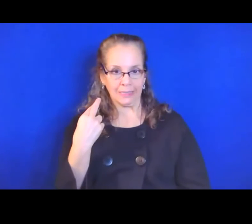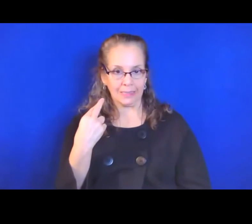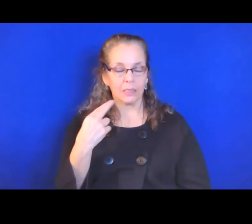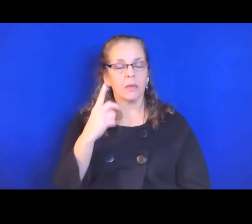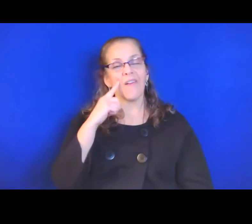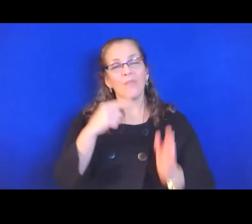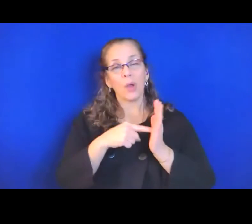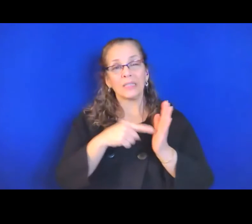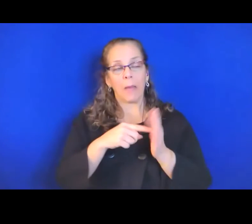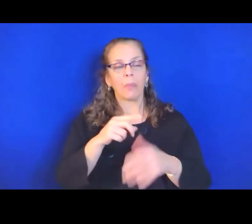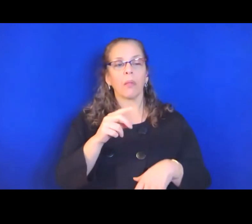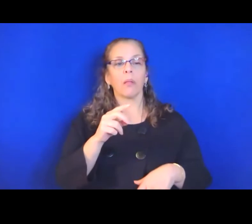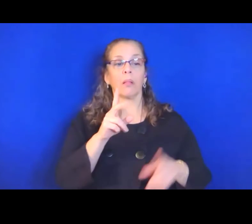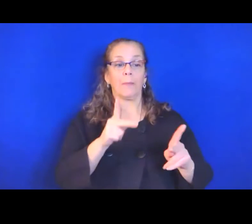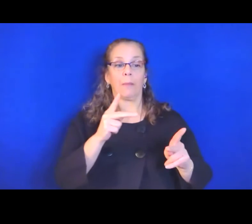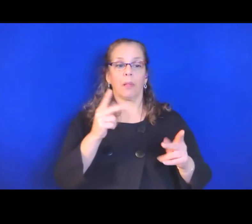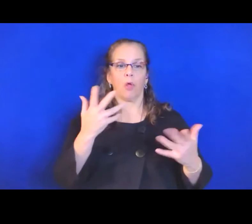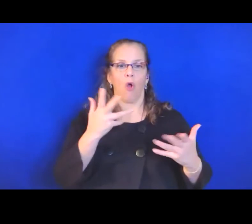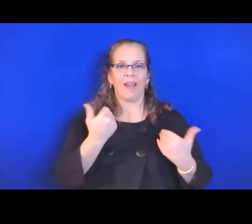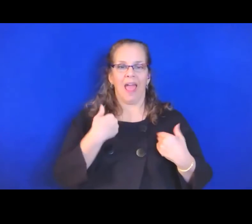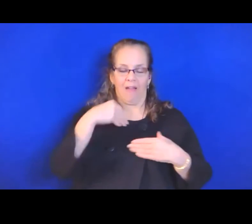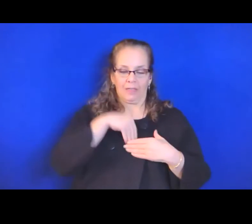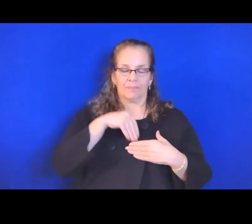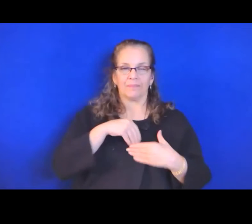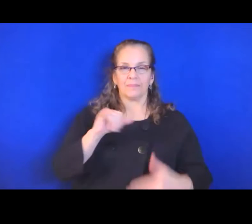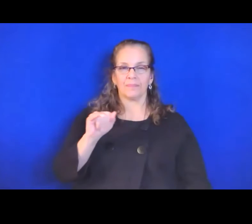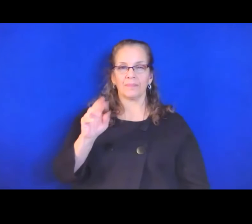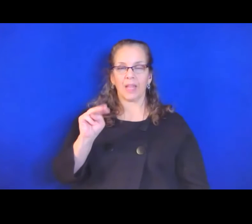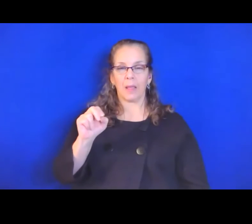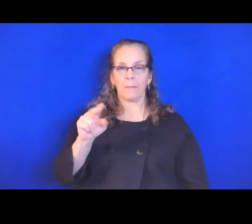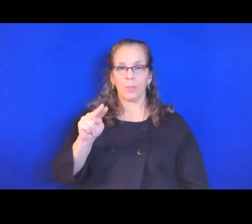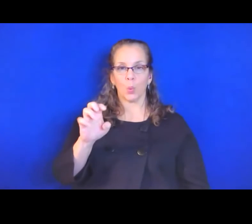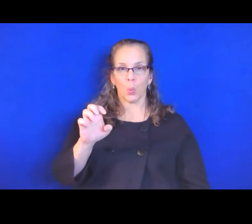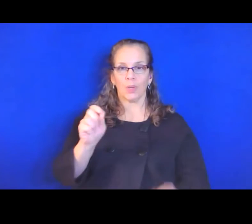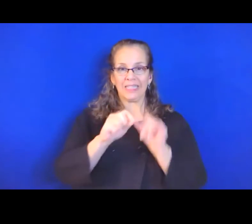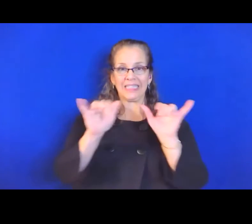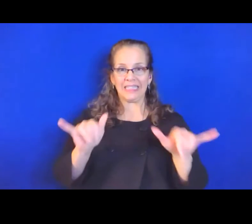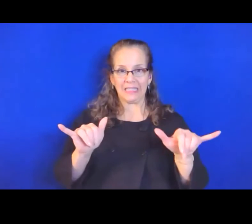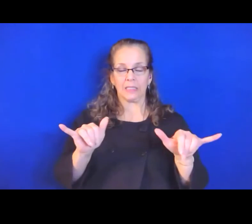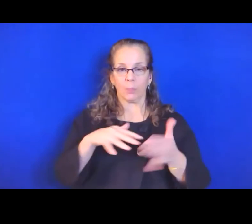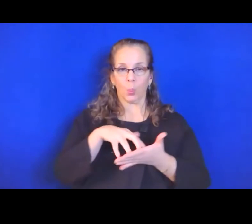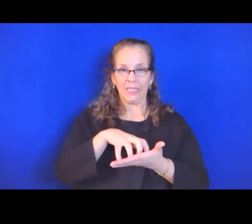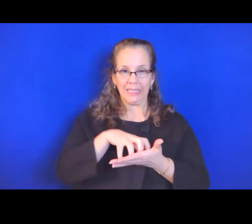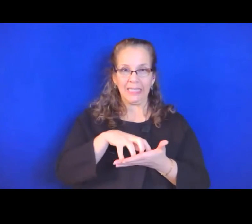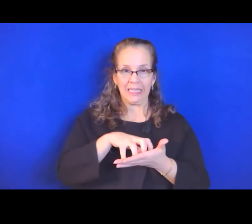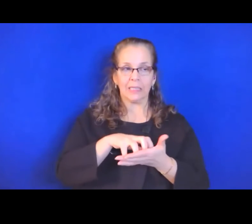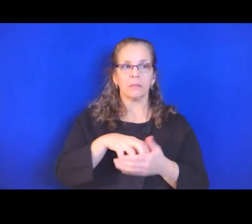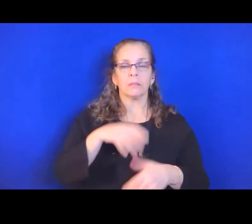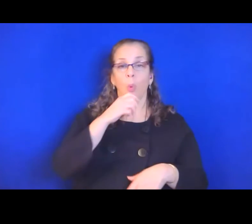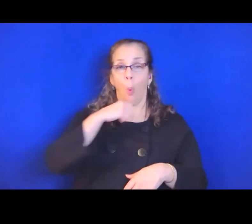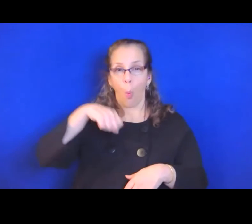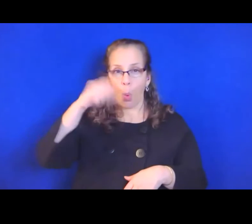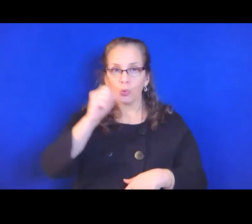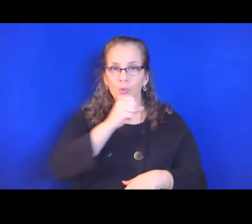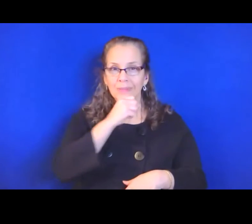口服药呢，现在在纽约市还有没有的？那是有的，这种药，口